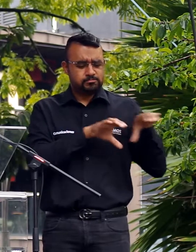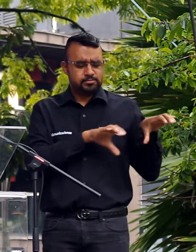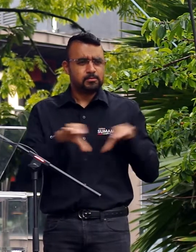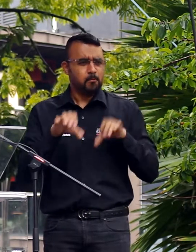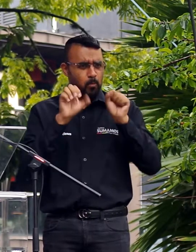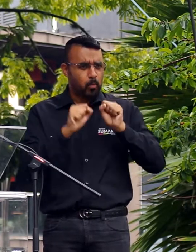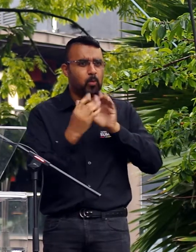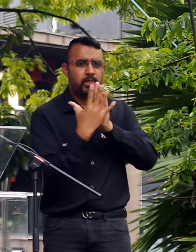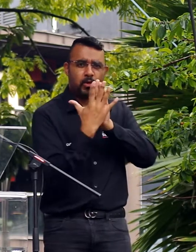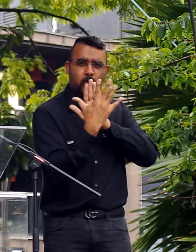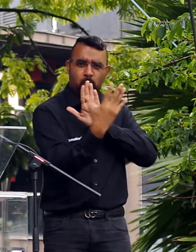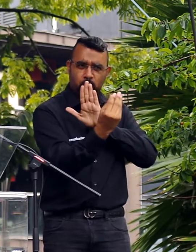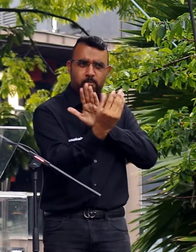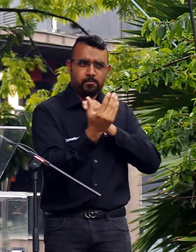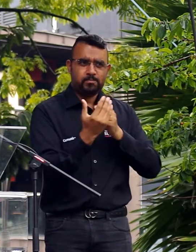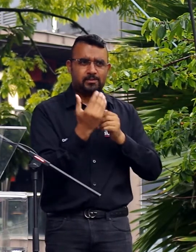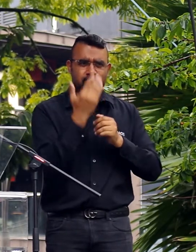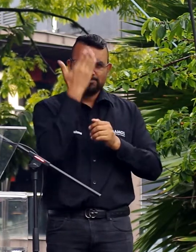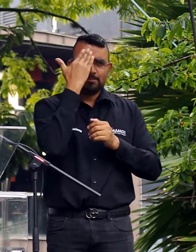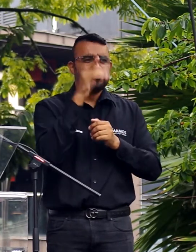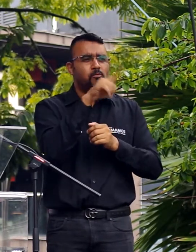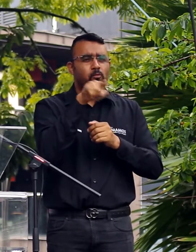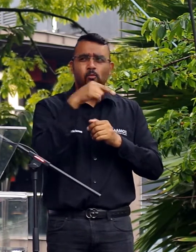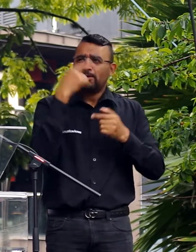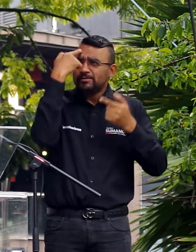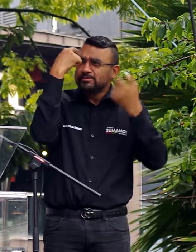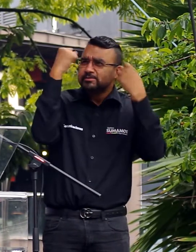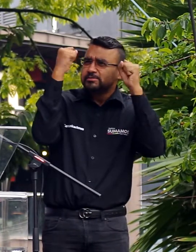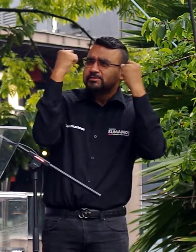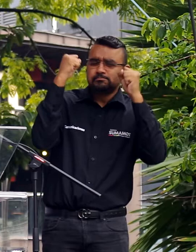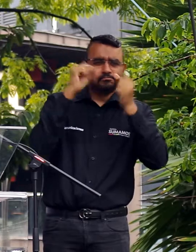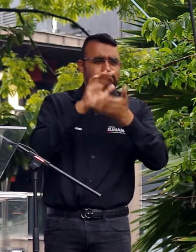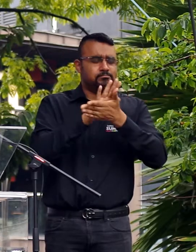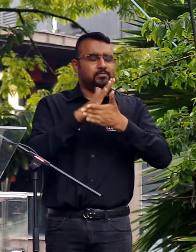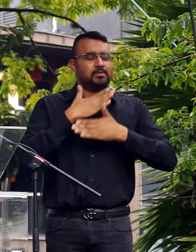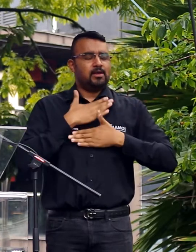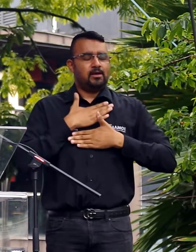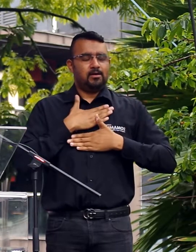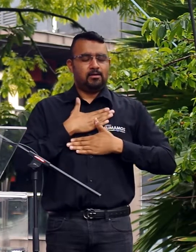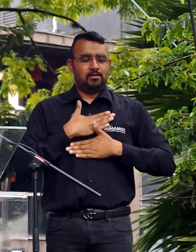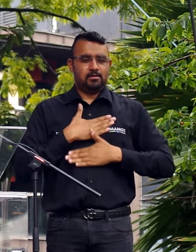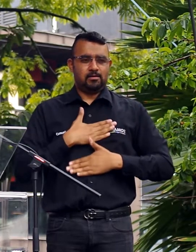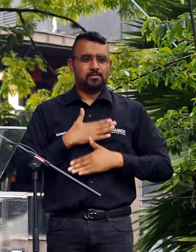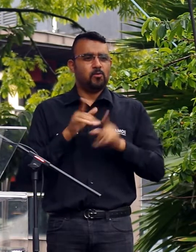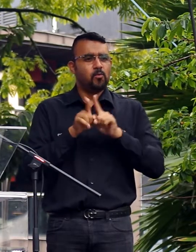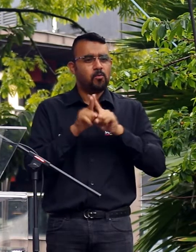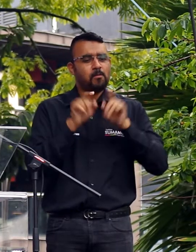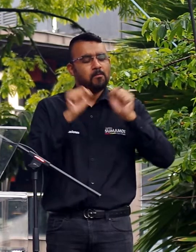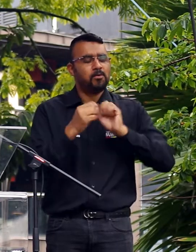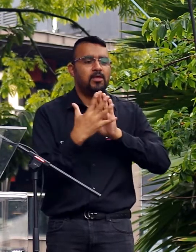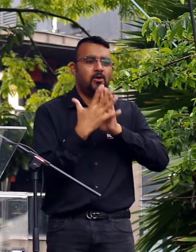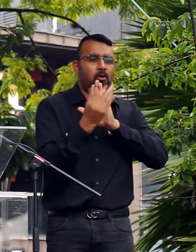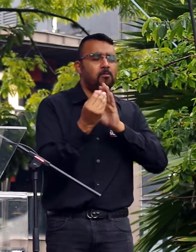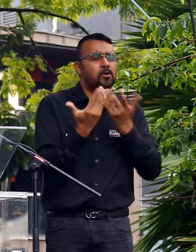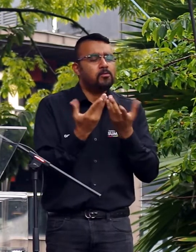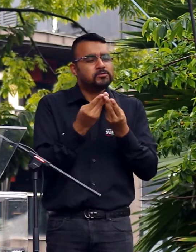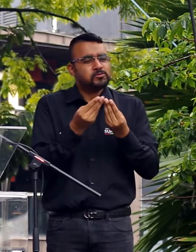corazón, y encontrarán descanso para sus almas, porque mi yugo es llevadero y mi carga